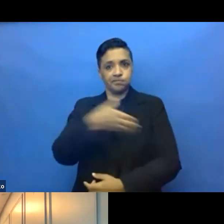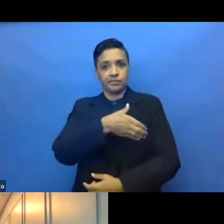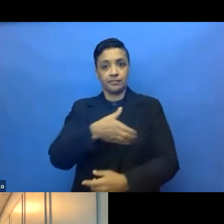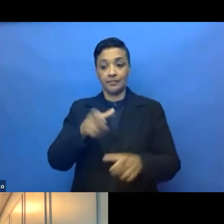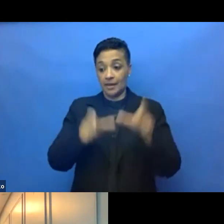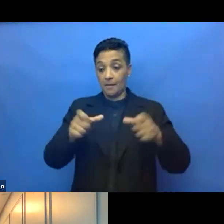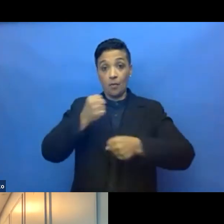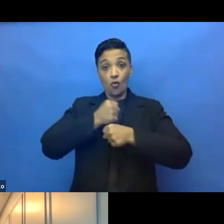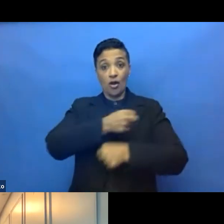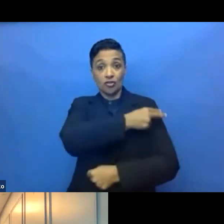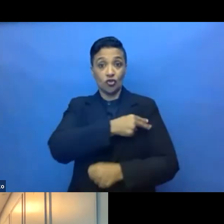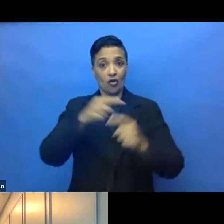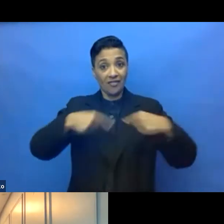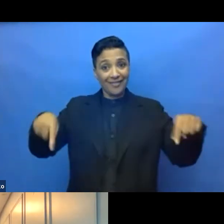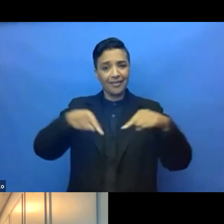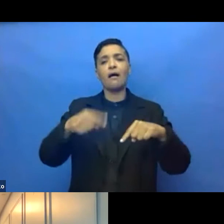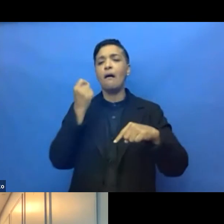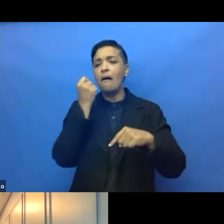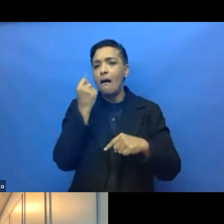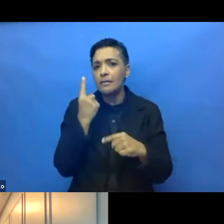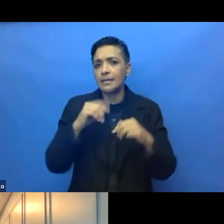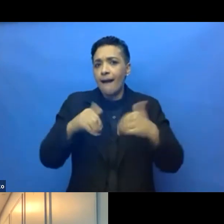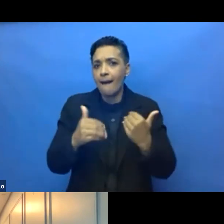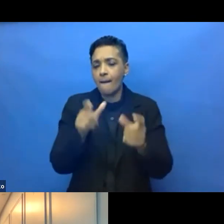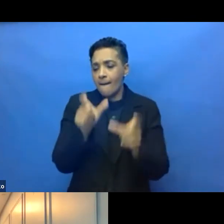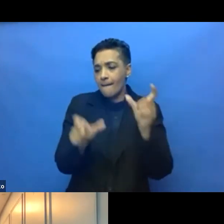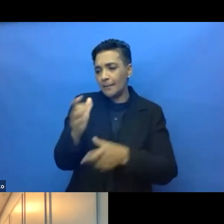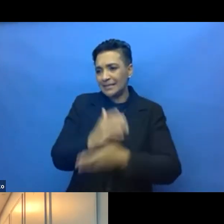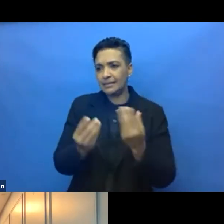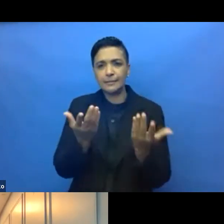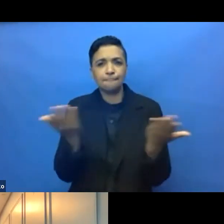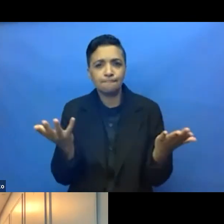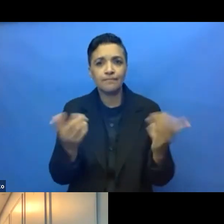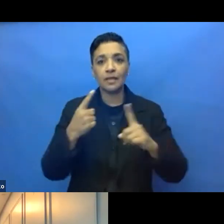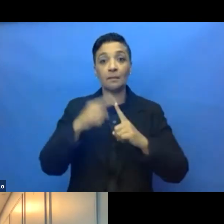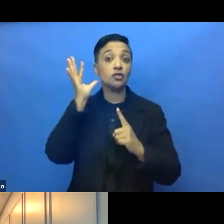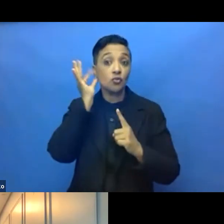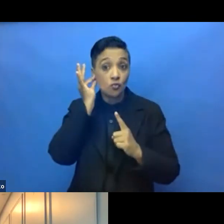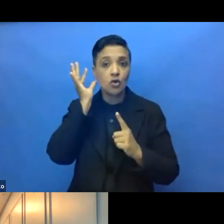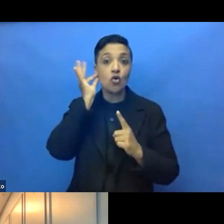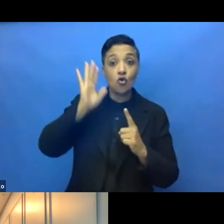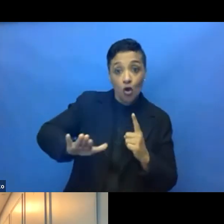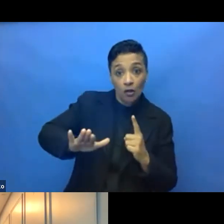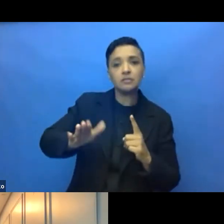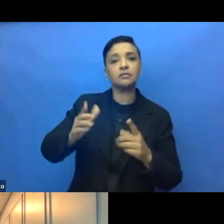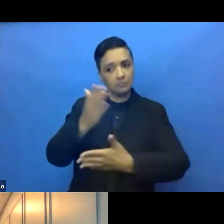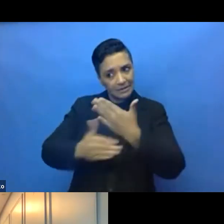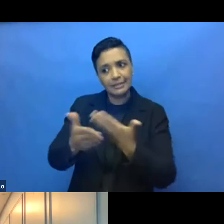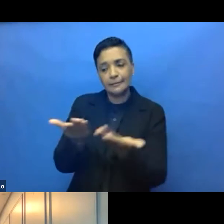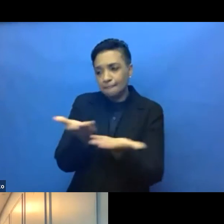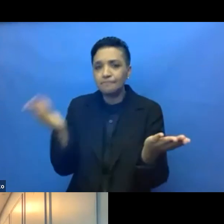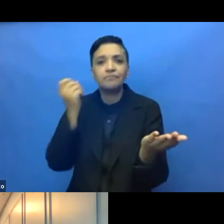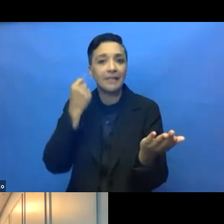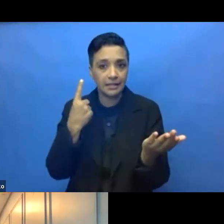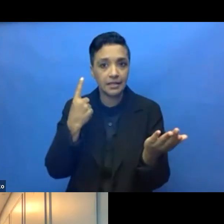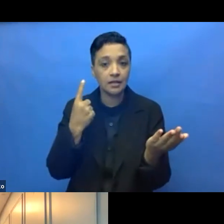Nous aussi, nous faisons du renforcement de capacités dans nos ministères pour que les gens même qui travaillent